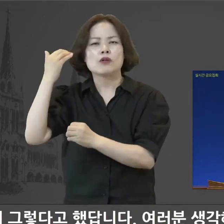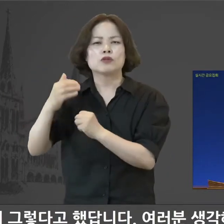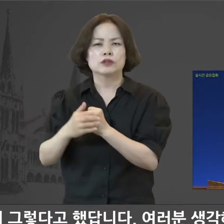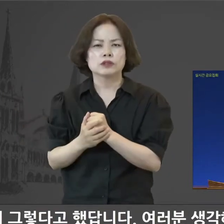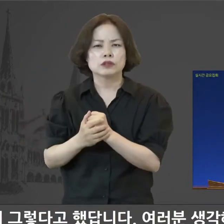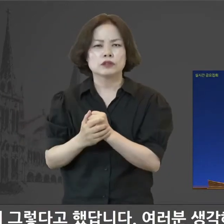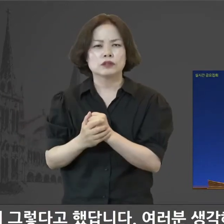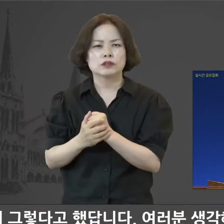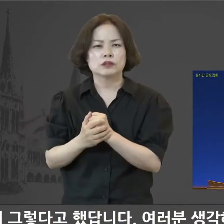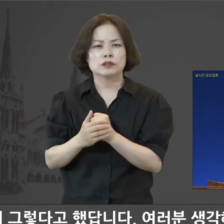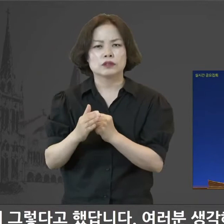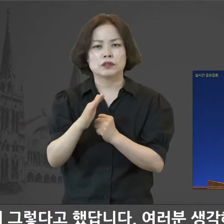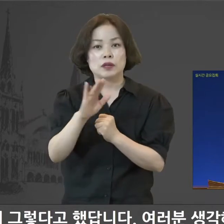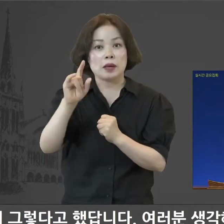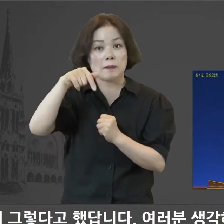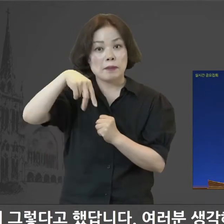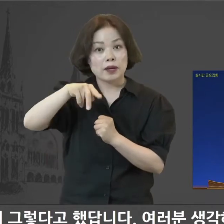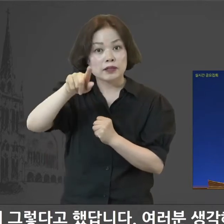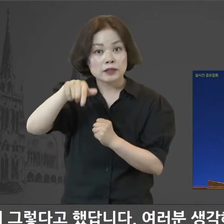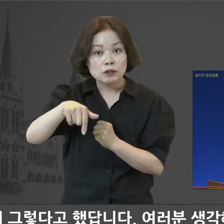중에 백석이라는 분이 있어요.